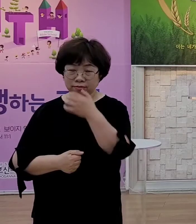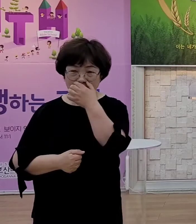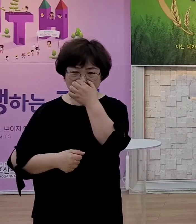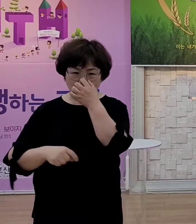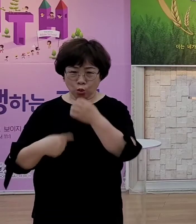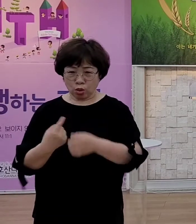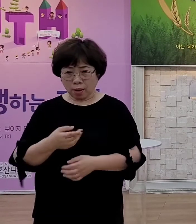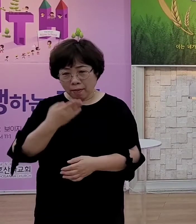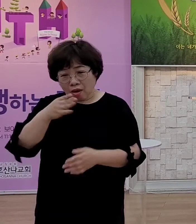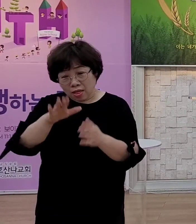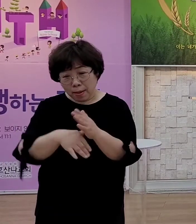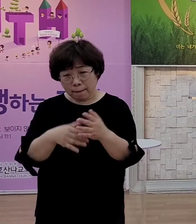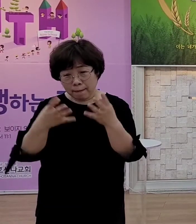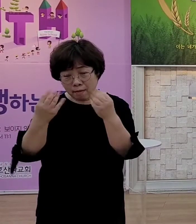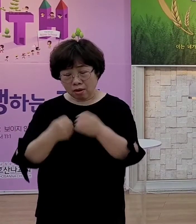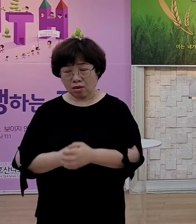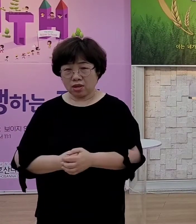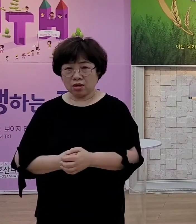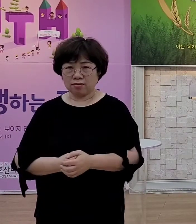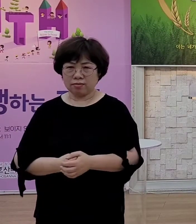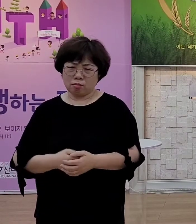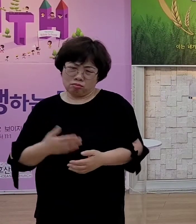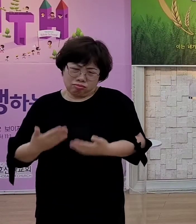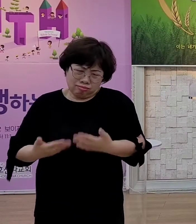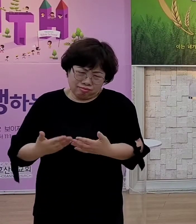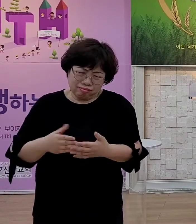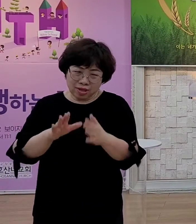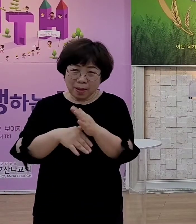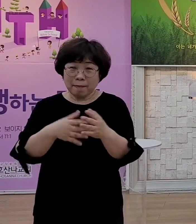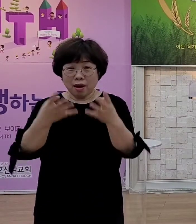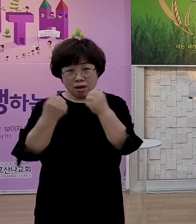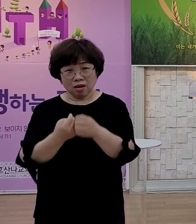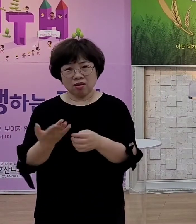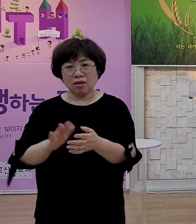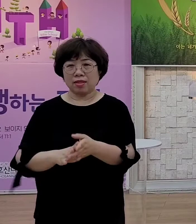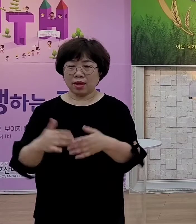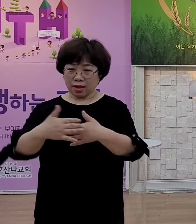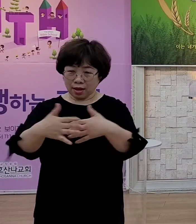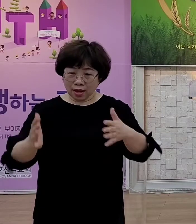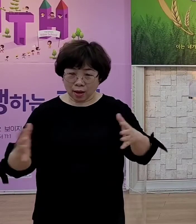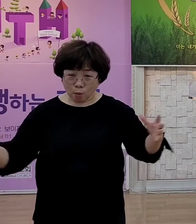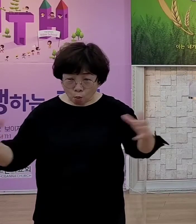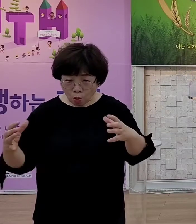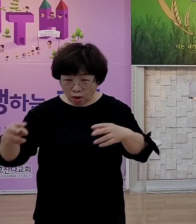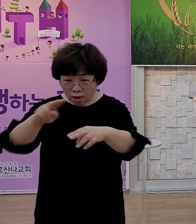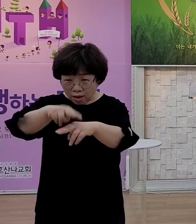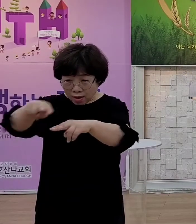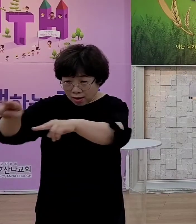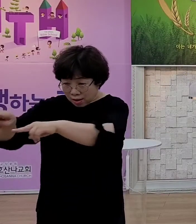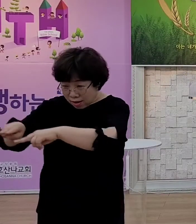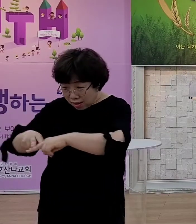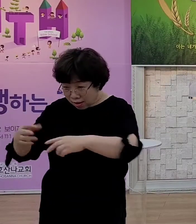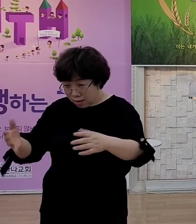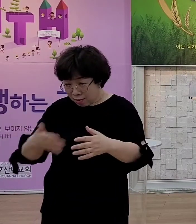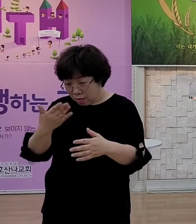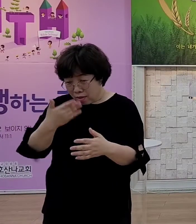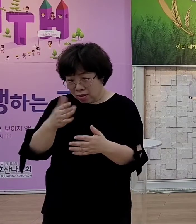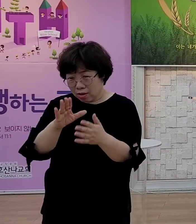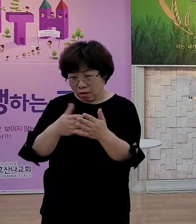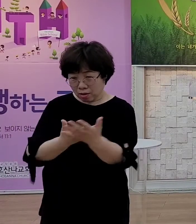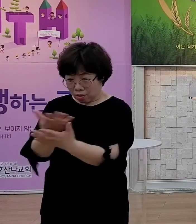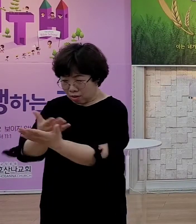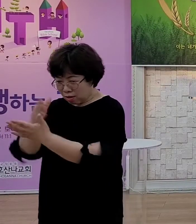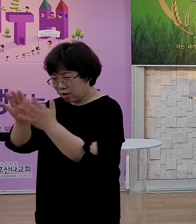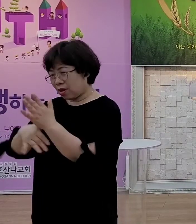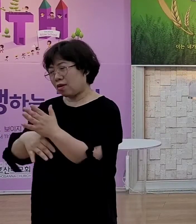혼자 먹을 때도 많고 다 바쁜데 한 상에 둘러 앉아서 가족이 함께 먹는 날, 여러분 얼마나 행복합니까?